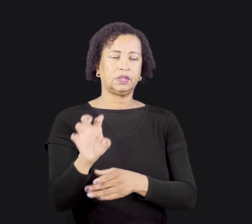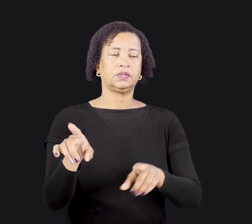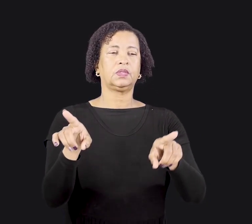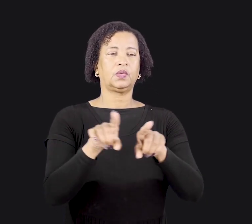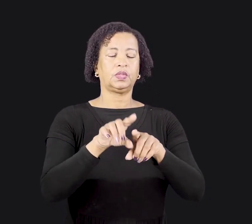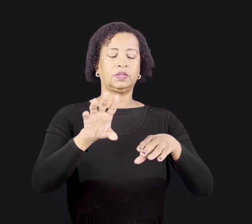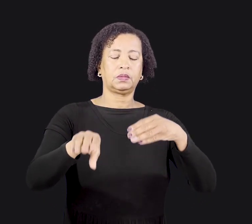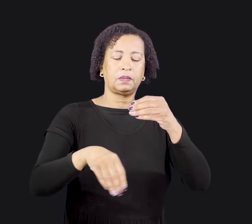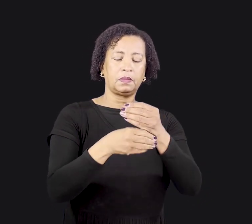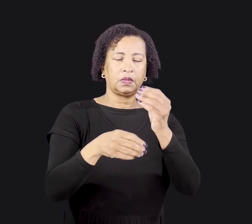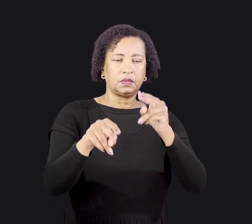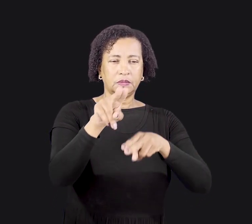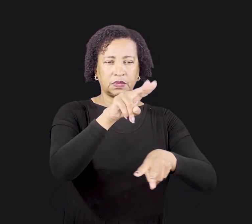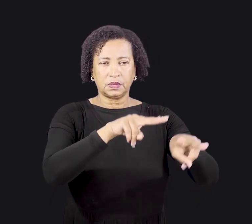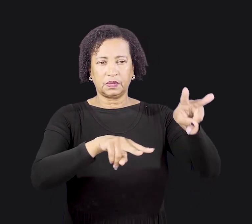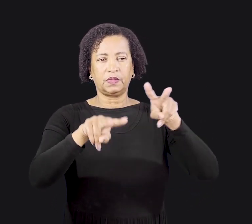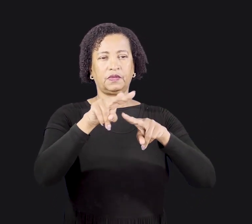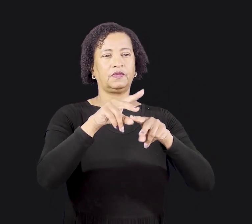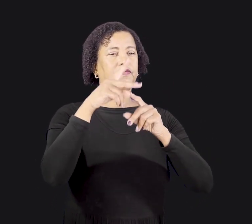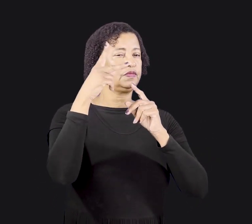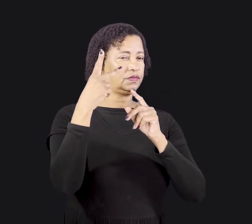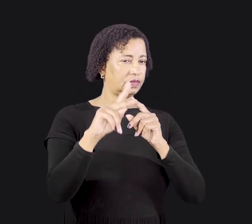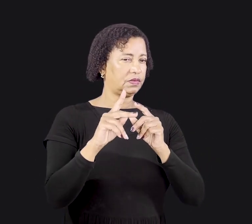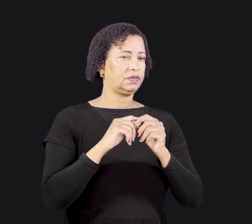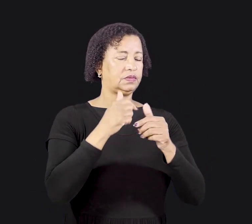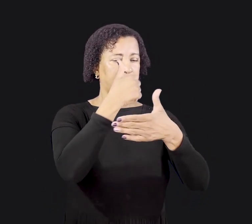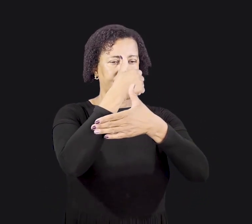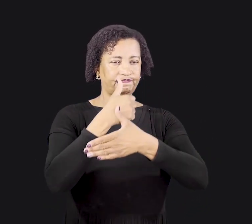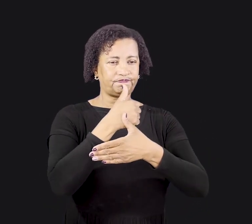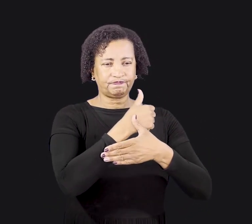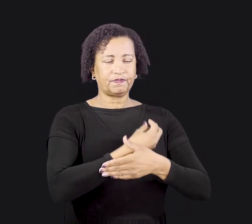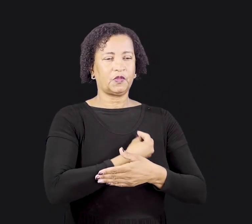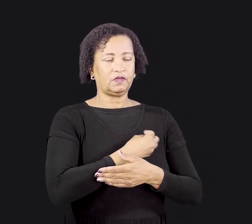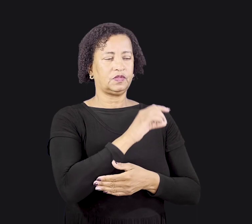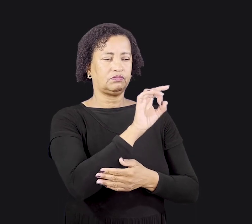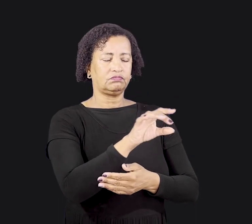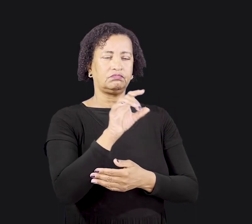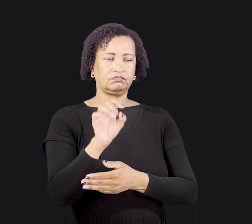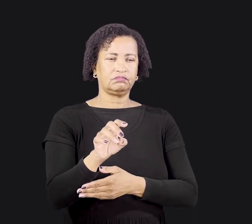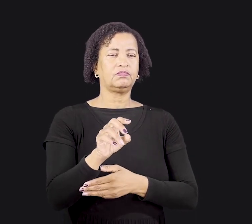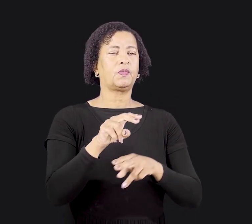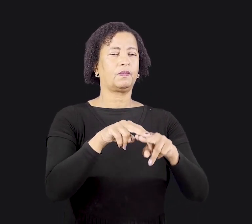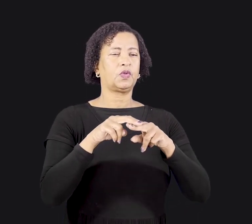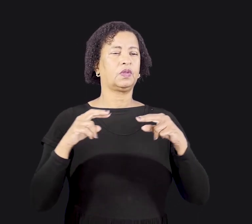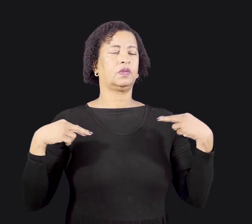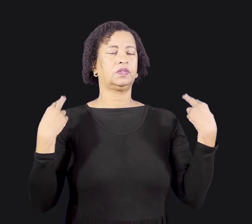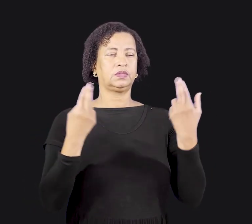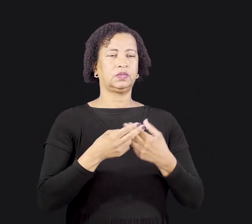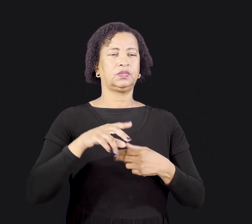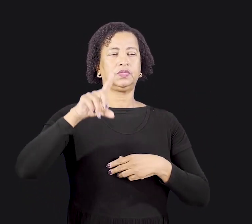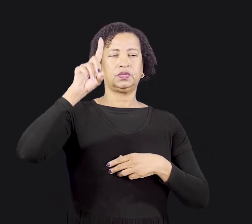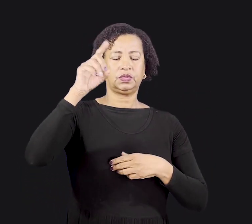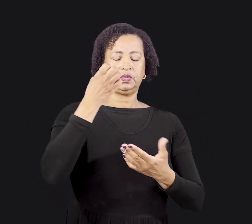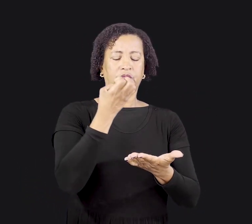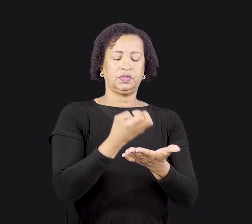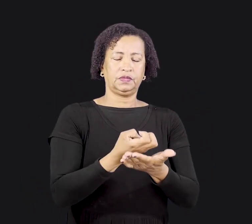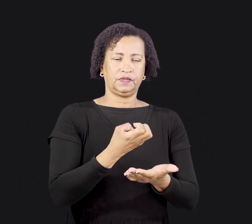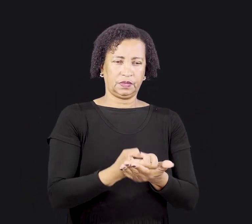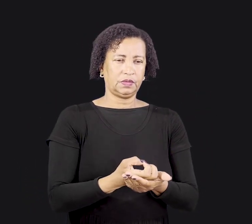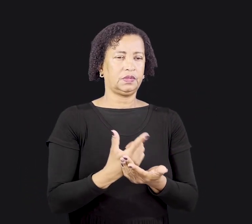a visão dele. Eles iriam sacrificar suas vidas em favor do reino de Deus e do Evangelho, para o qual eles foram